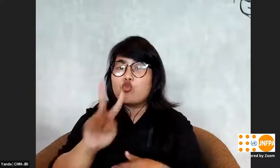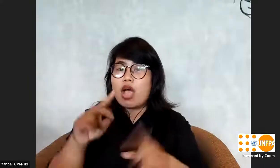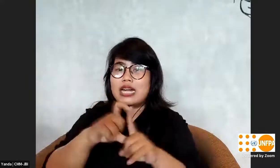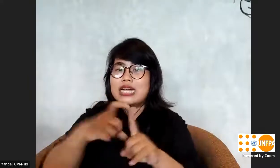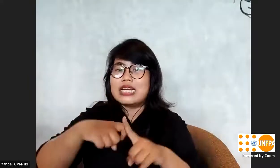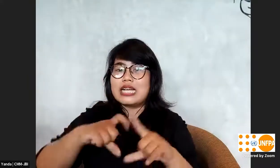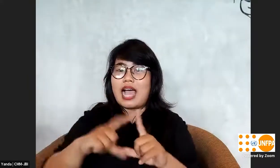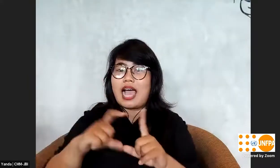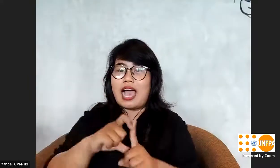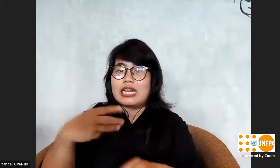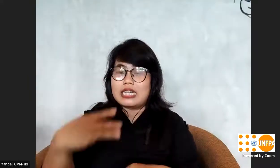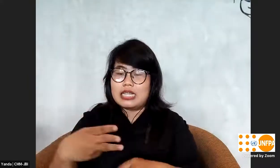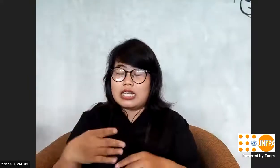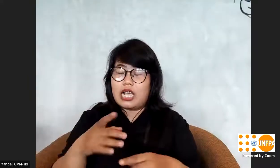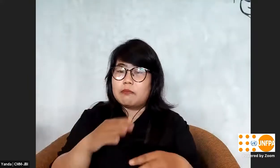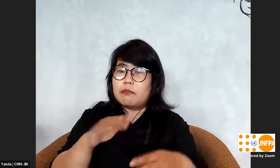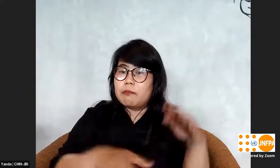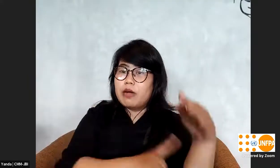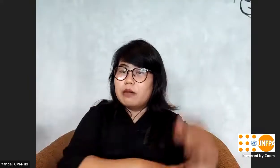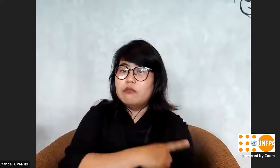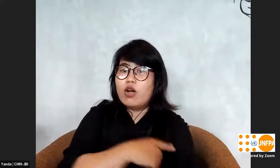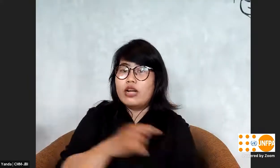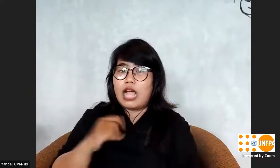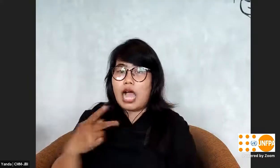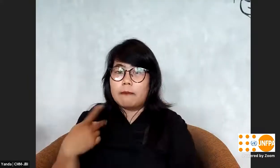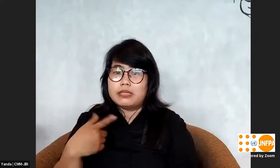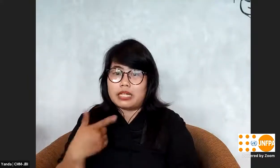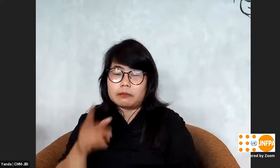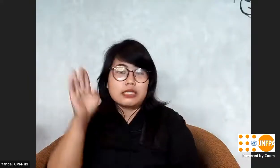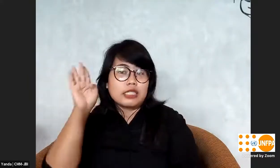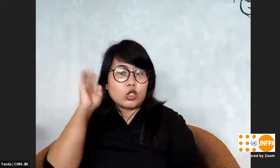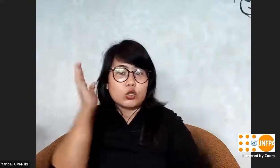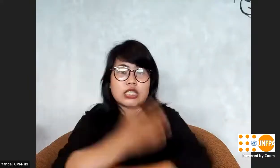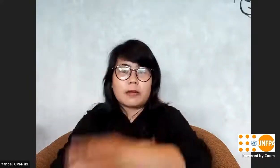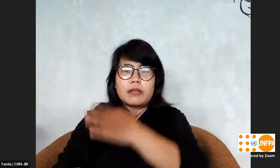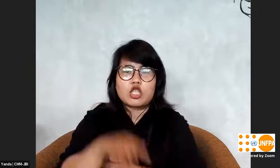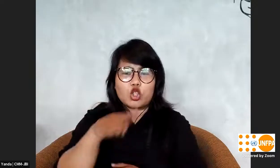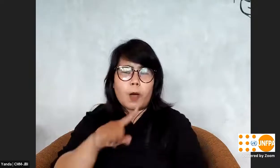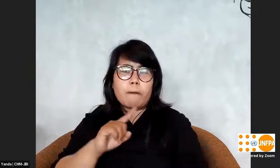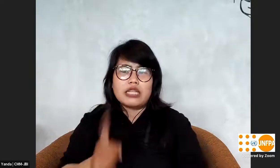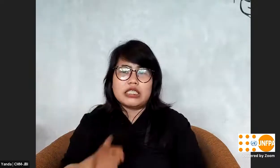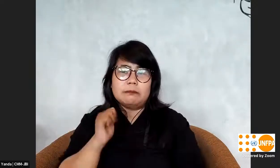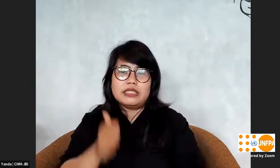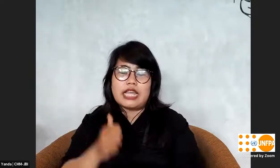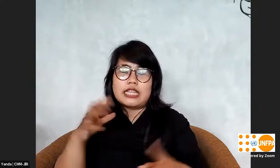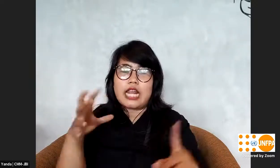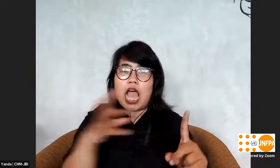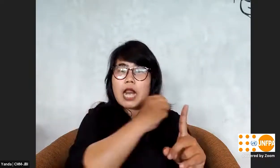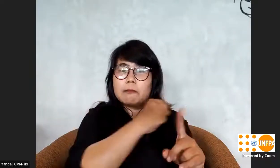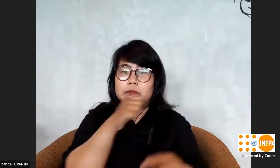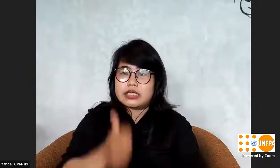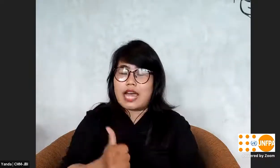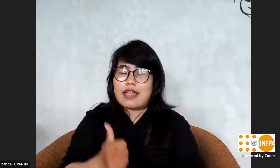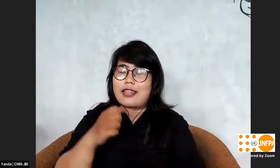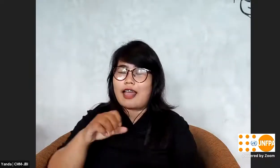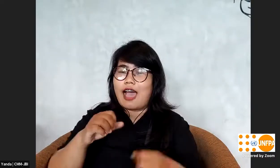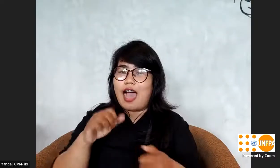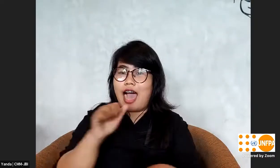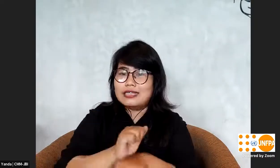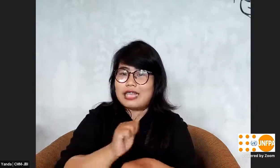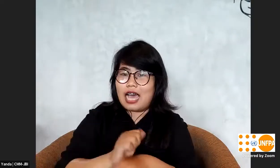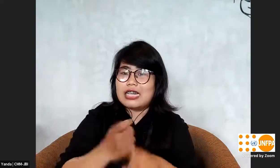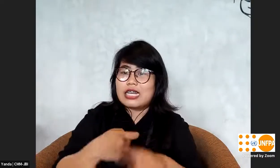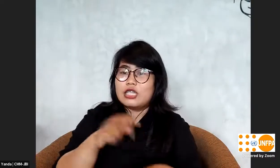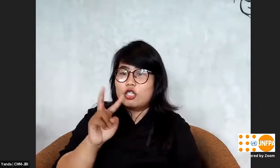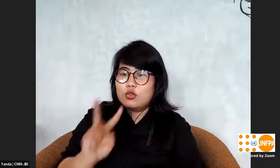kami untuk menyikapi isu disabilitas tentunya diharapkan semakin terasa terutama dengan kehadiran dua rekan